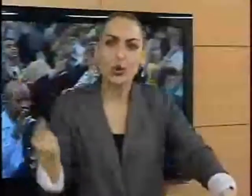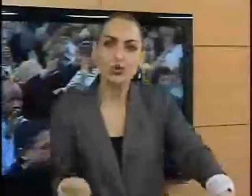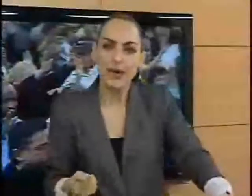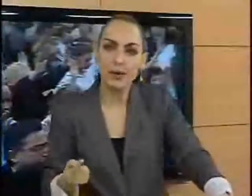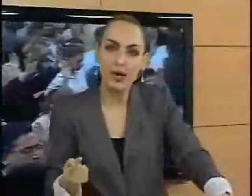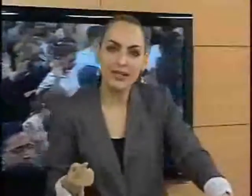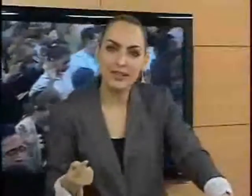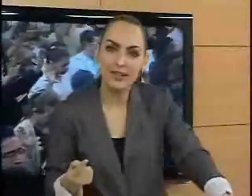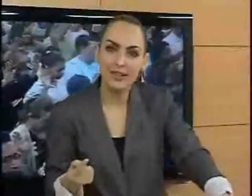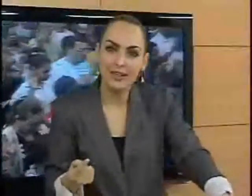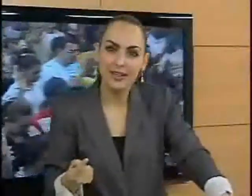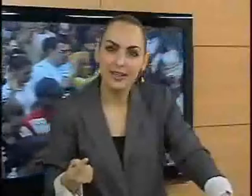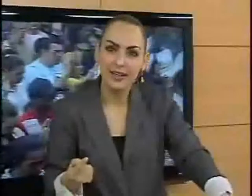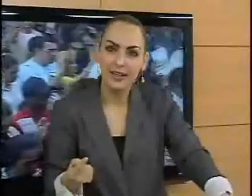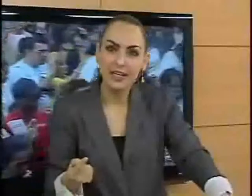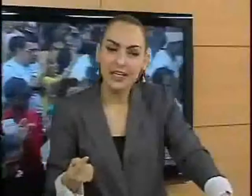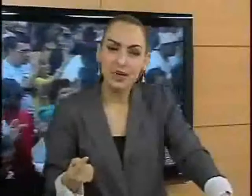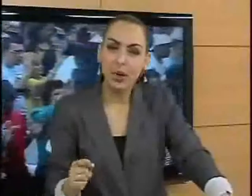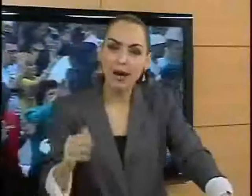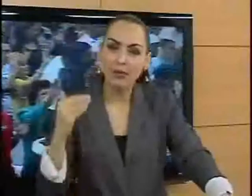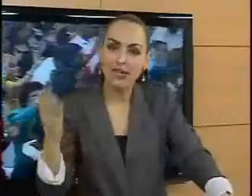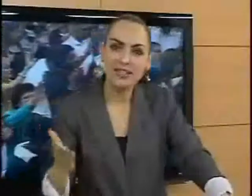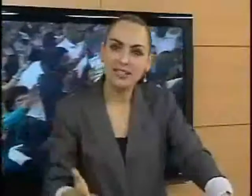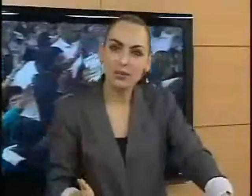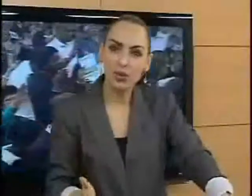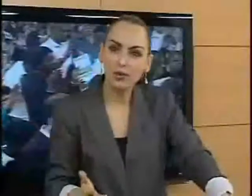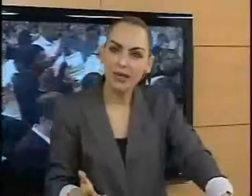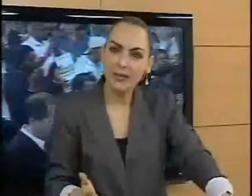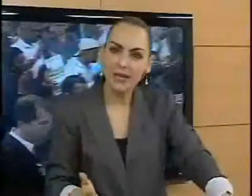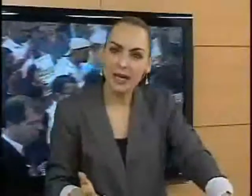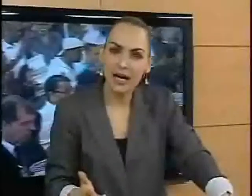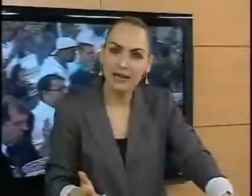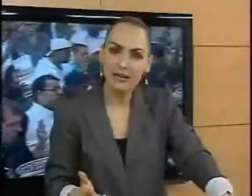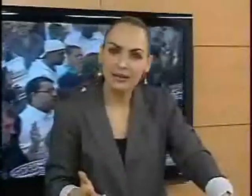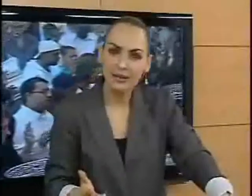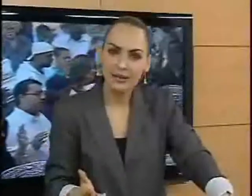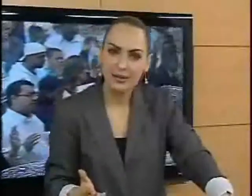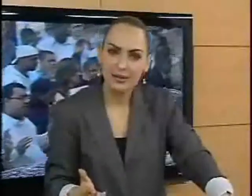alguma coisa e tomar uma decisão completamente errada?